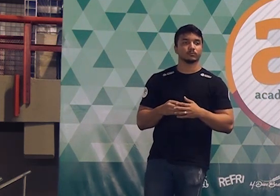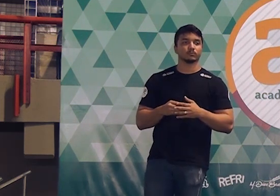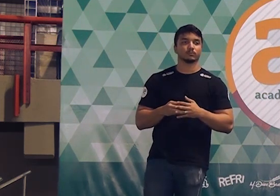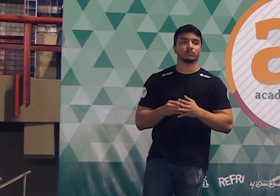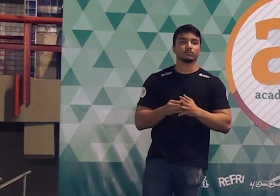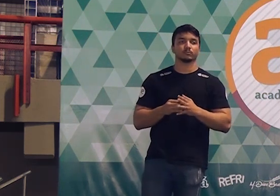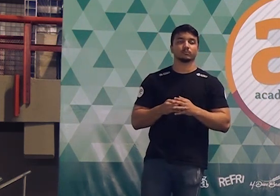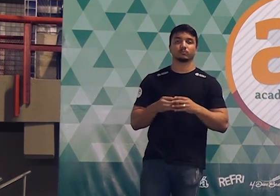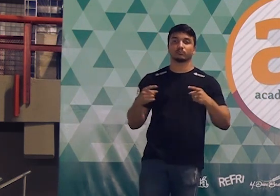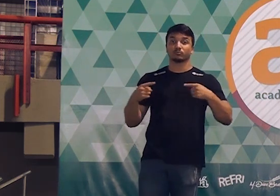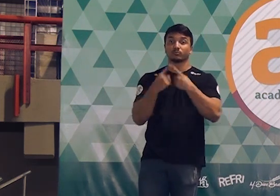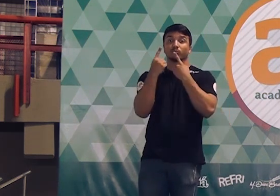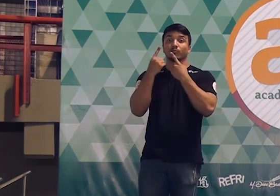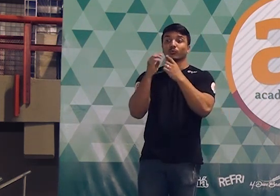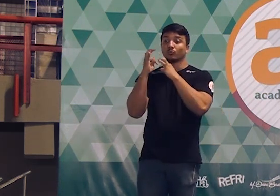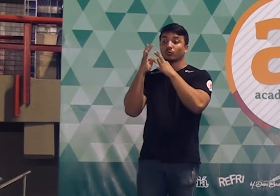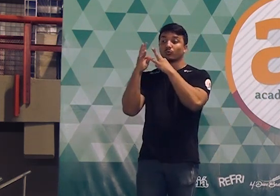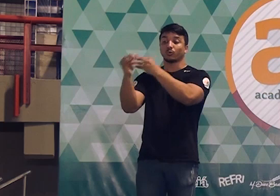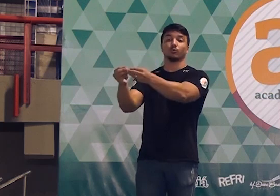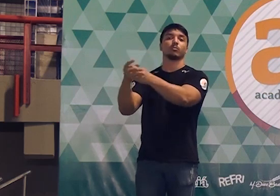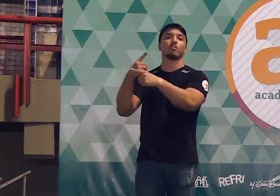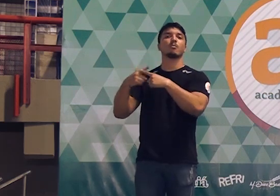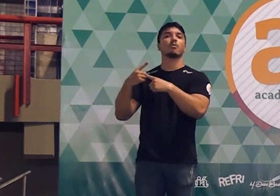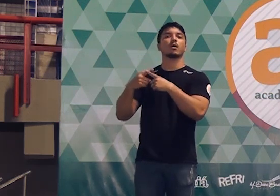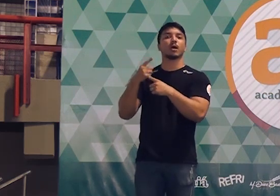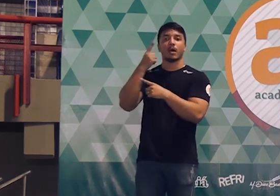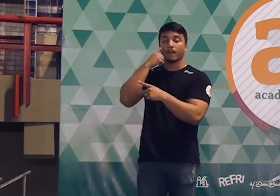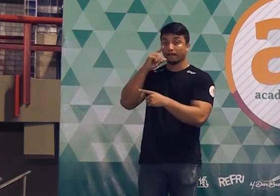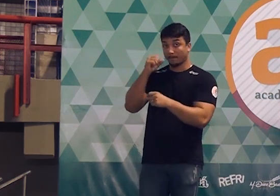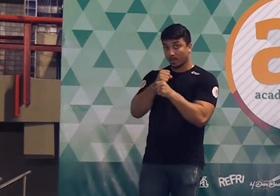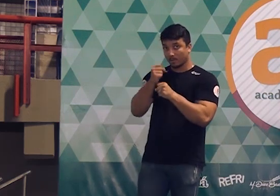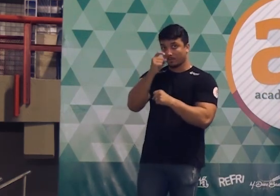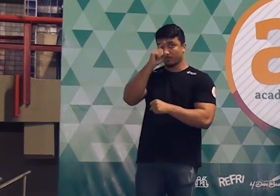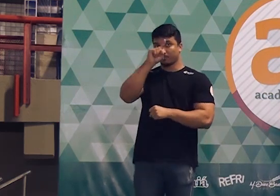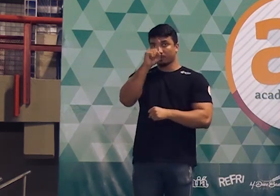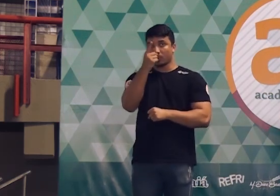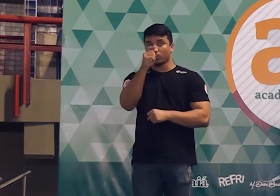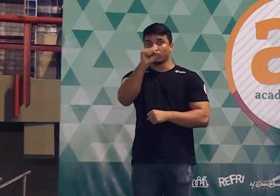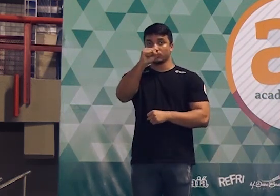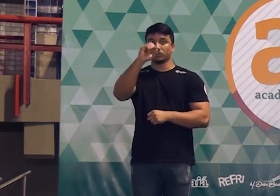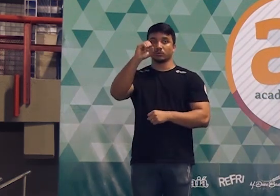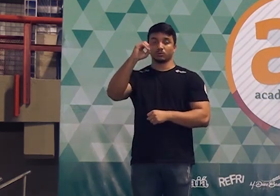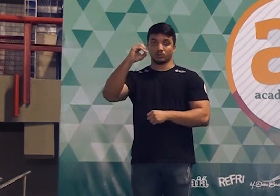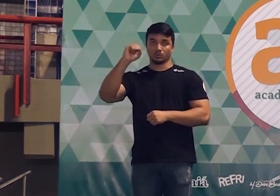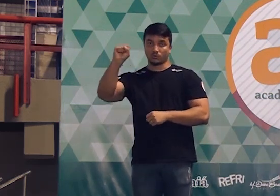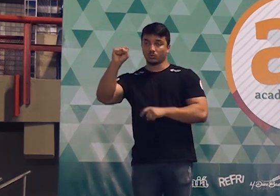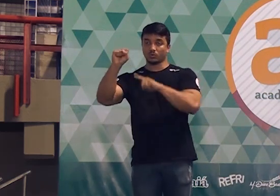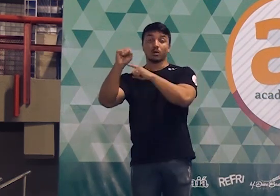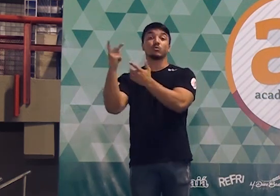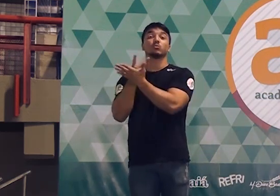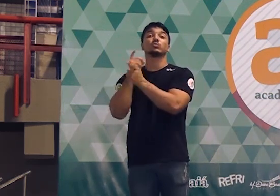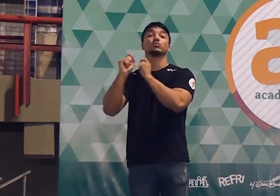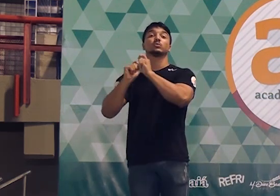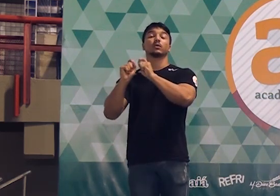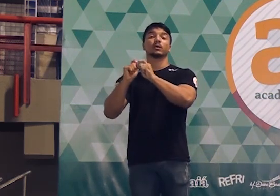Só tudo. Por quê? Porque em 1808, junto com a chegada da família real, vai ter o